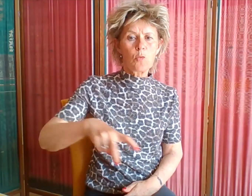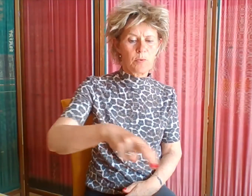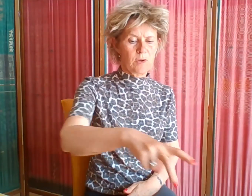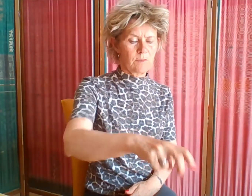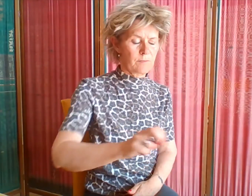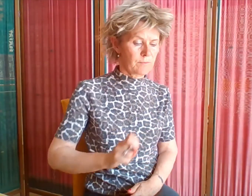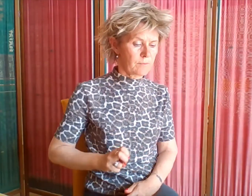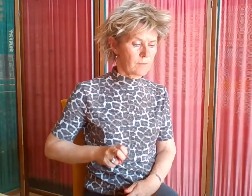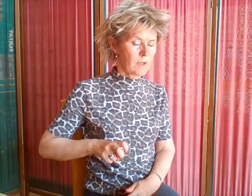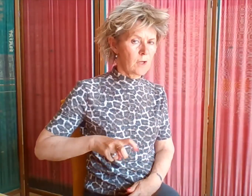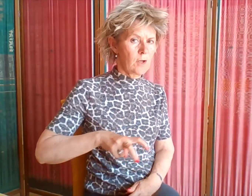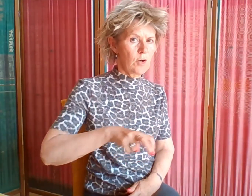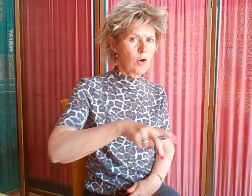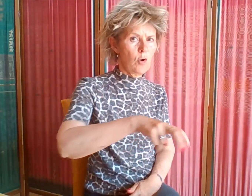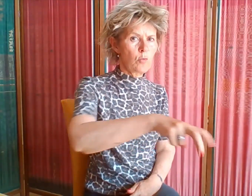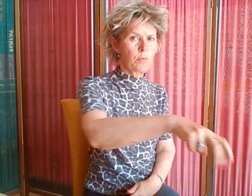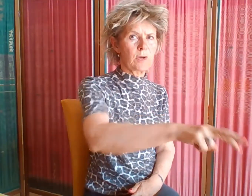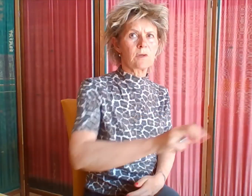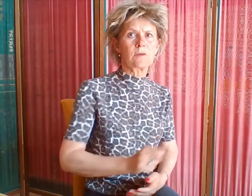Lopen. Lopen.